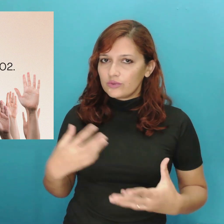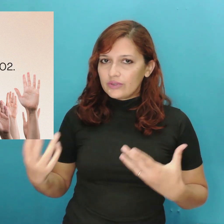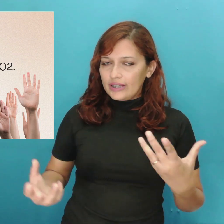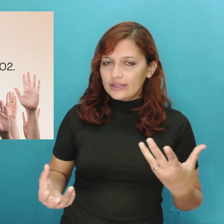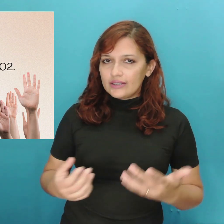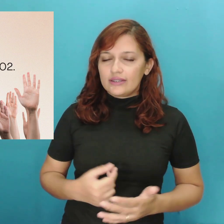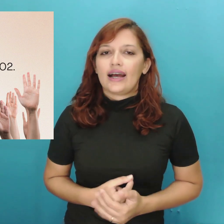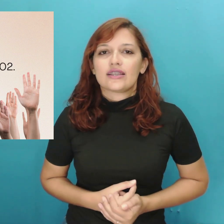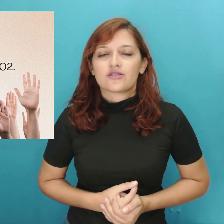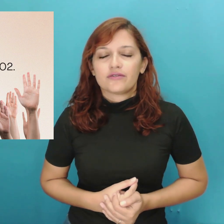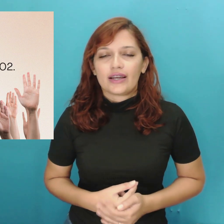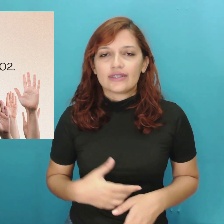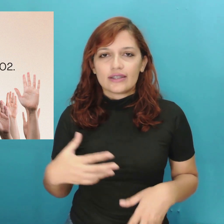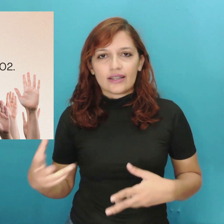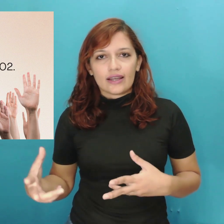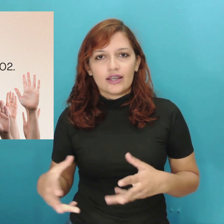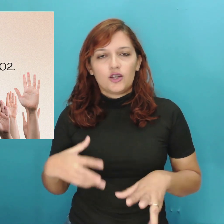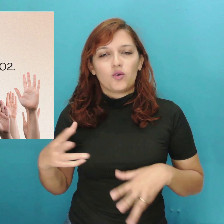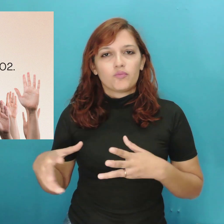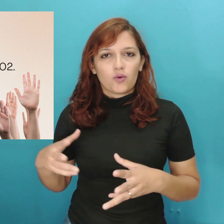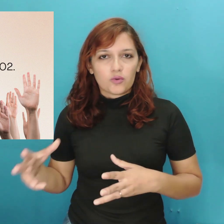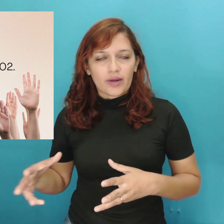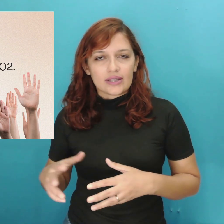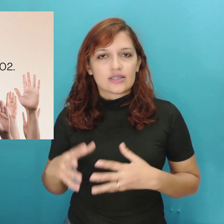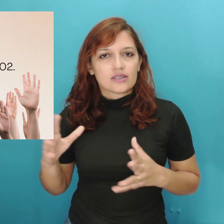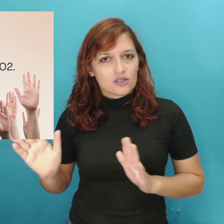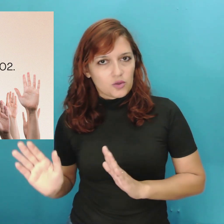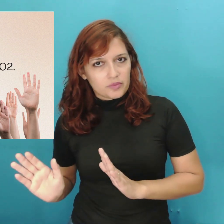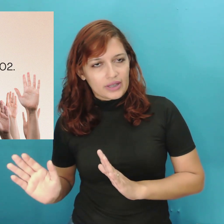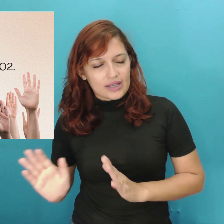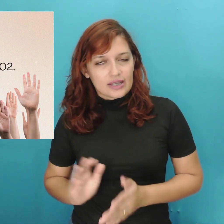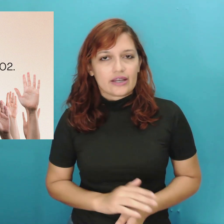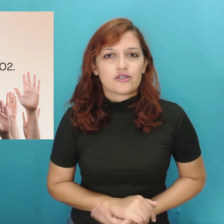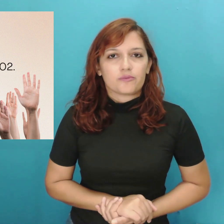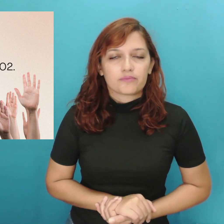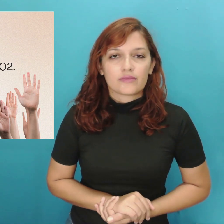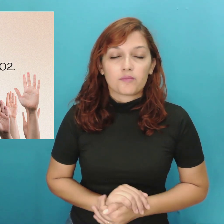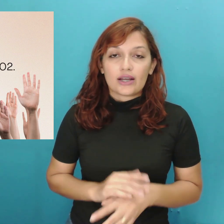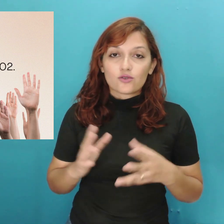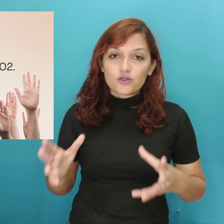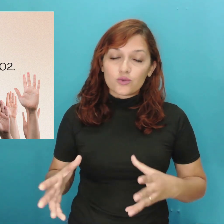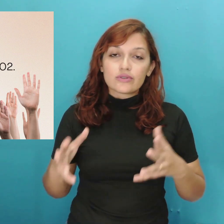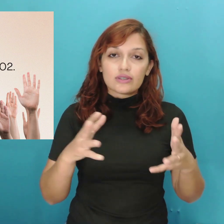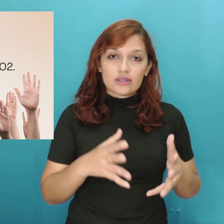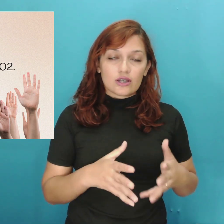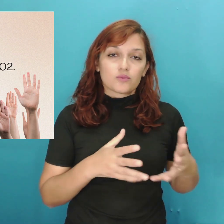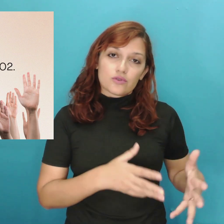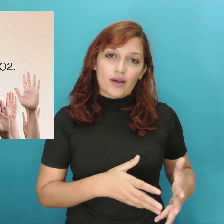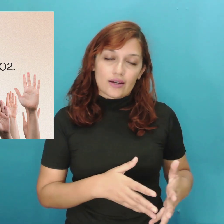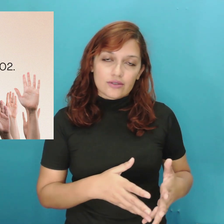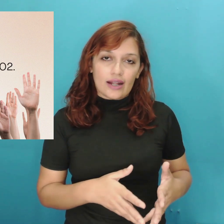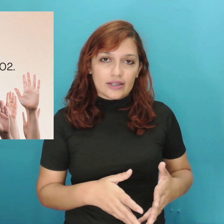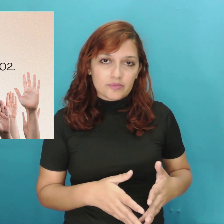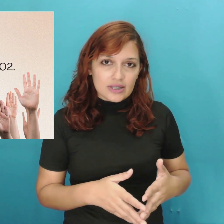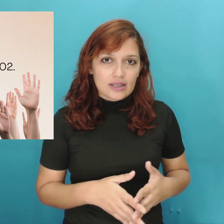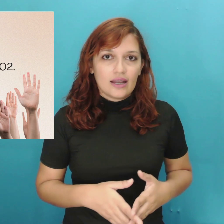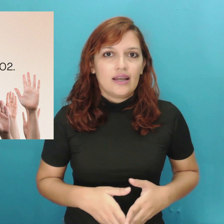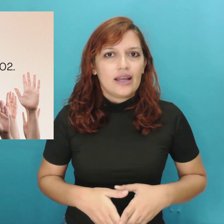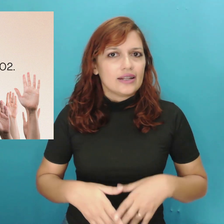e identidade, e a gente vai entender um pouco mais sobre essa questão. Mas os surdos que são usuários da Libras, eles